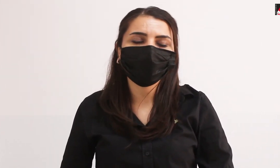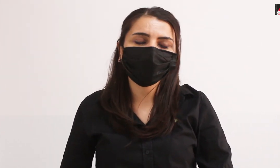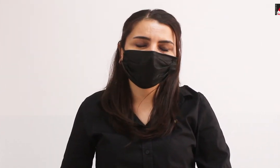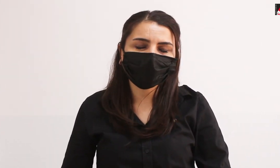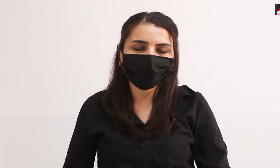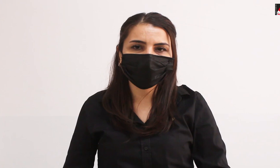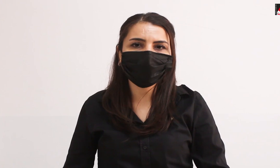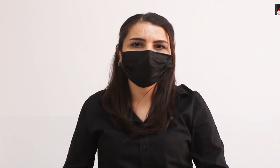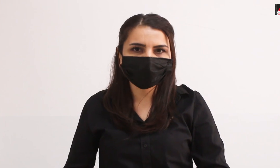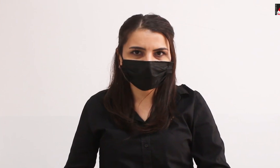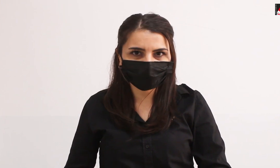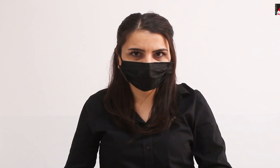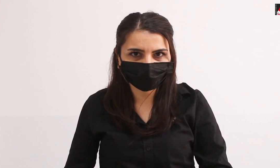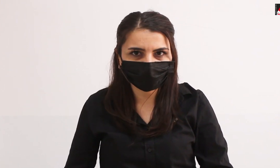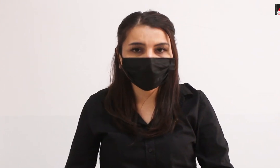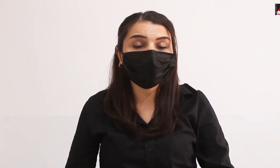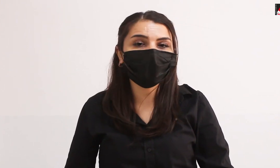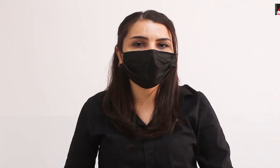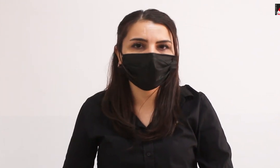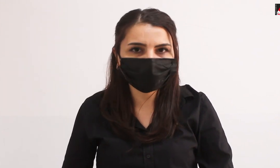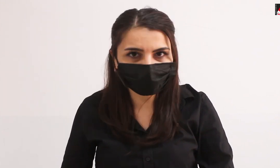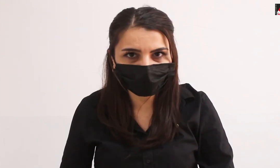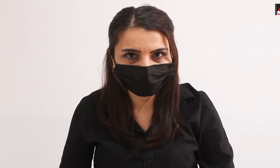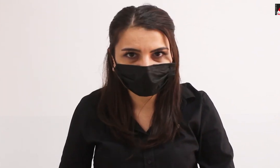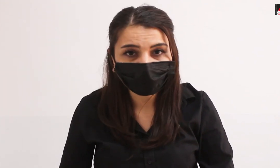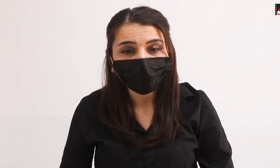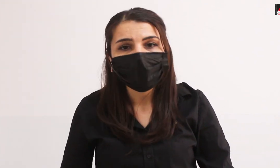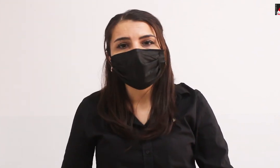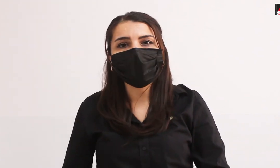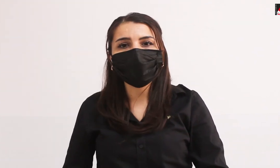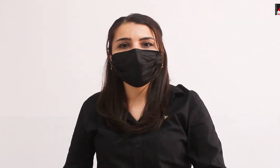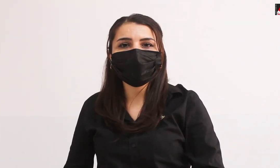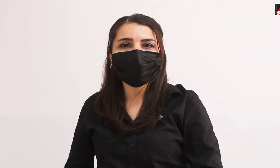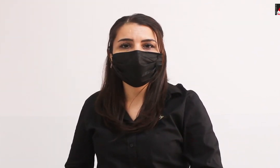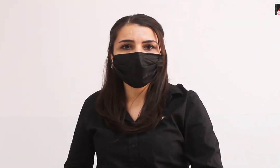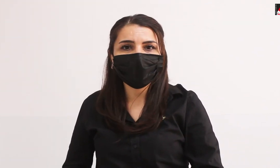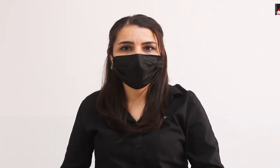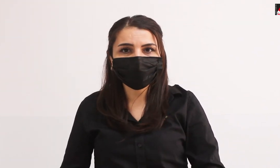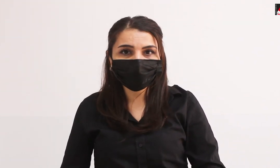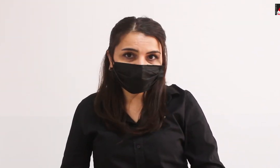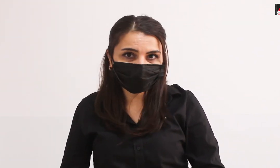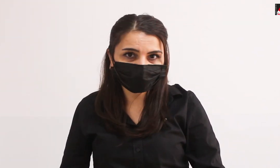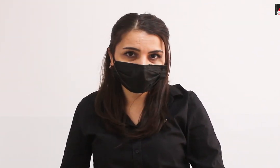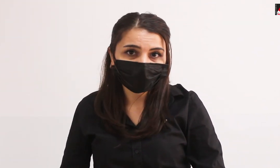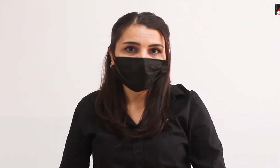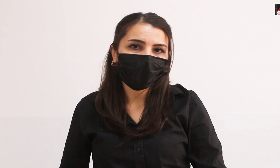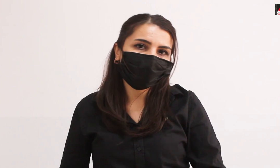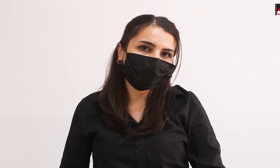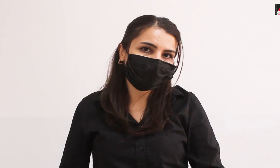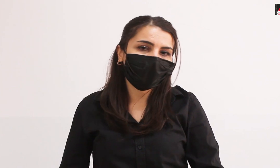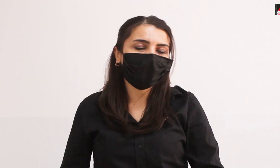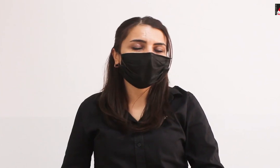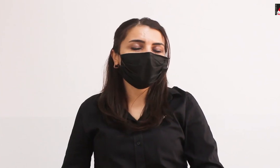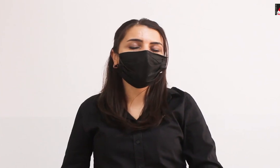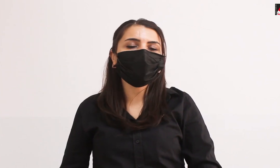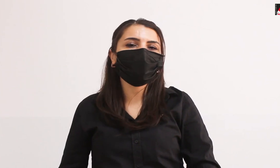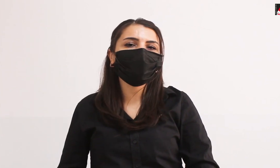işitme engelleri topluma kazandırmak, onlara yardımcı olmak. Belli bir seviyeye geldikten sonra hem özel hem de kamu kurum